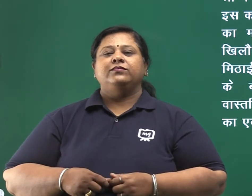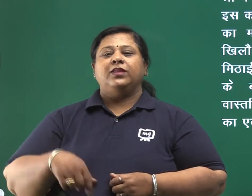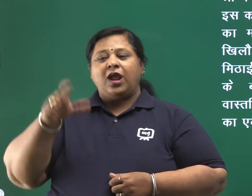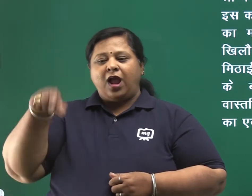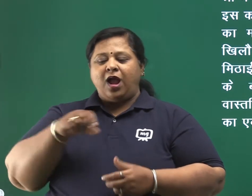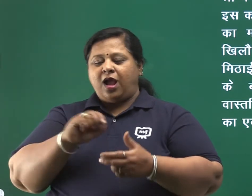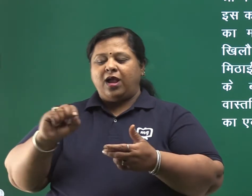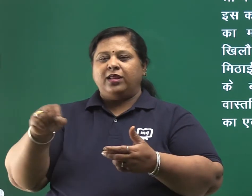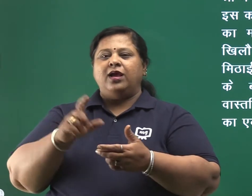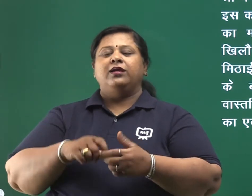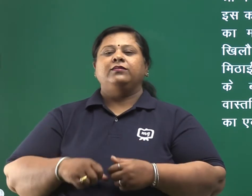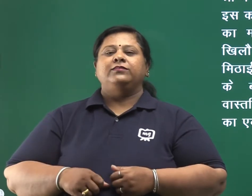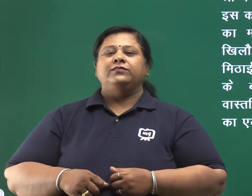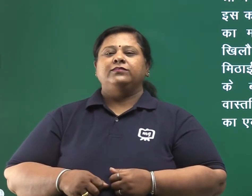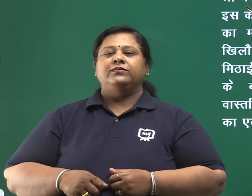कहानीकार